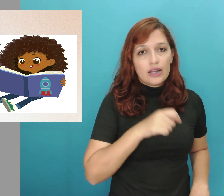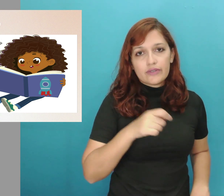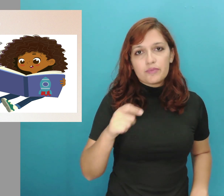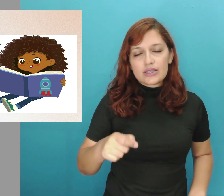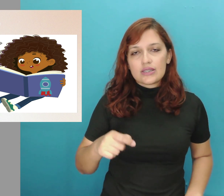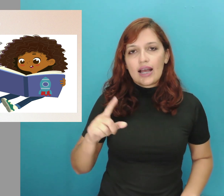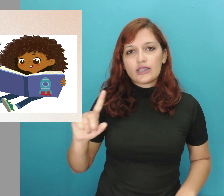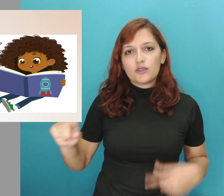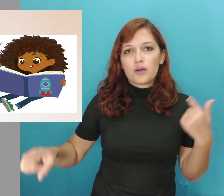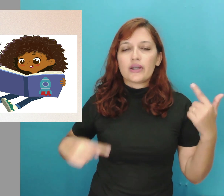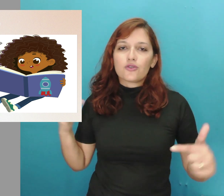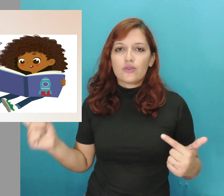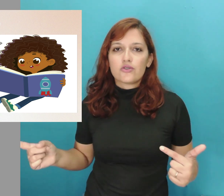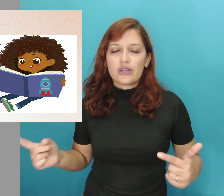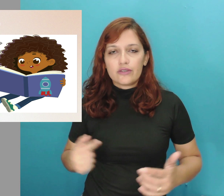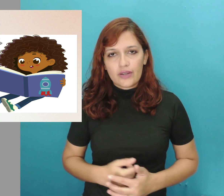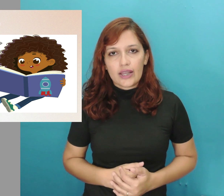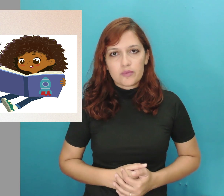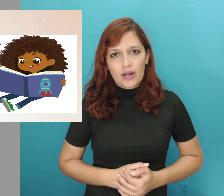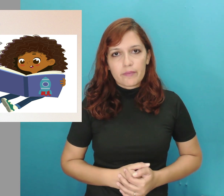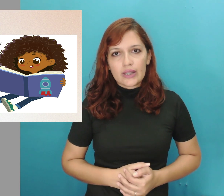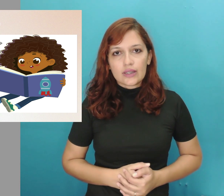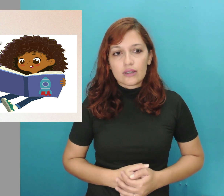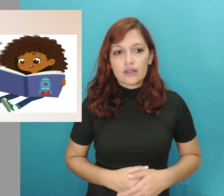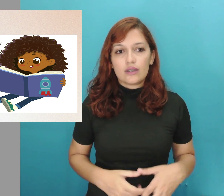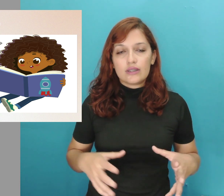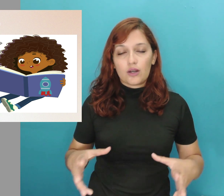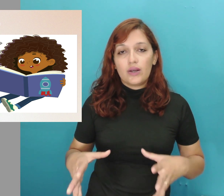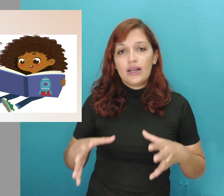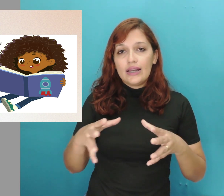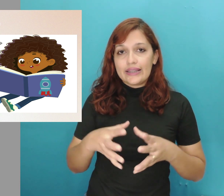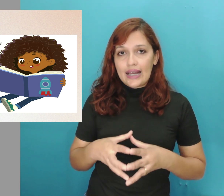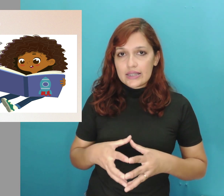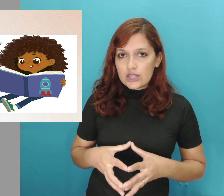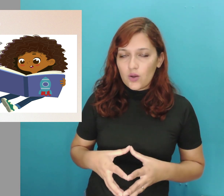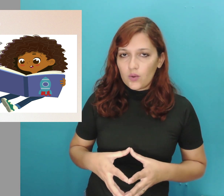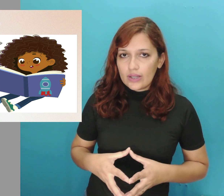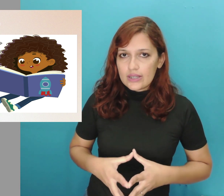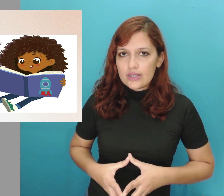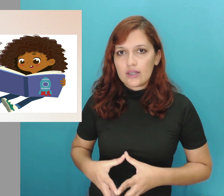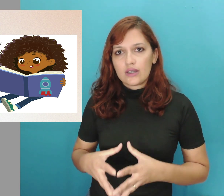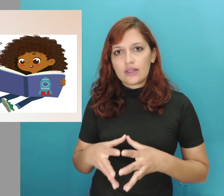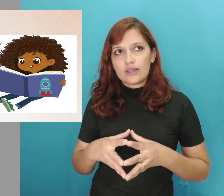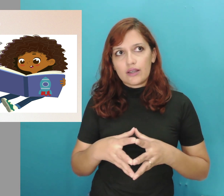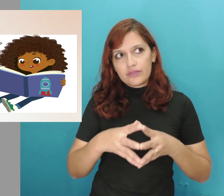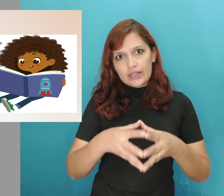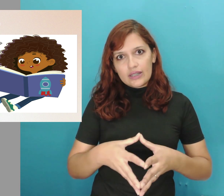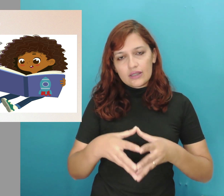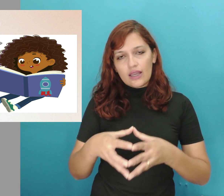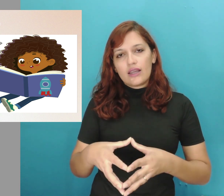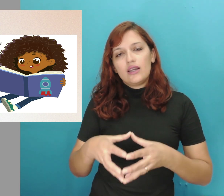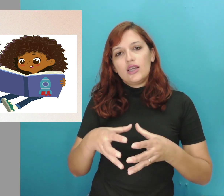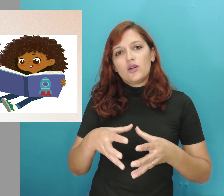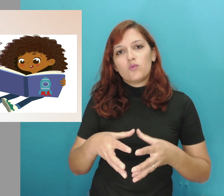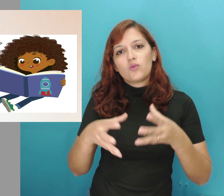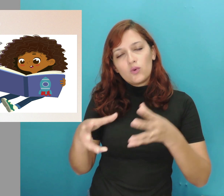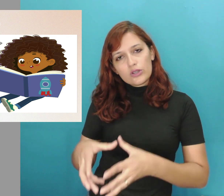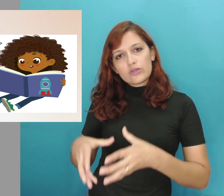vai precisar de uma metodologia diferente para aprender. Então, nas escolas, deveria ter um curso de